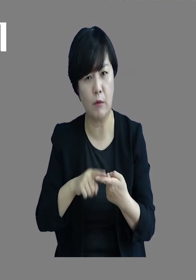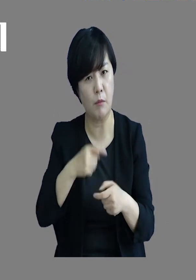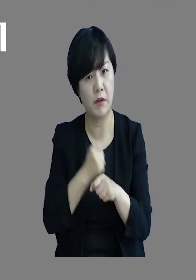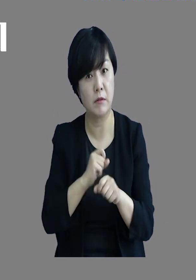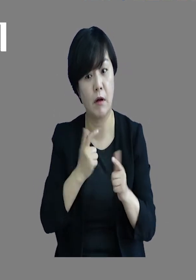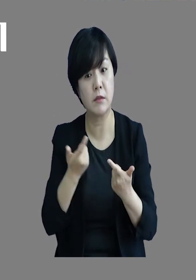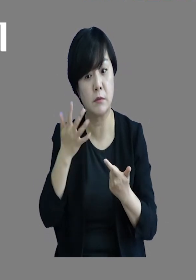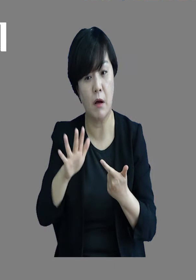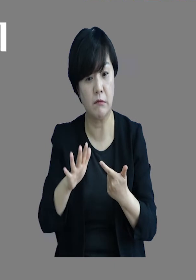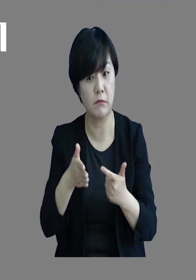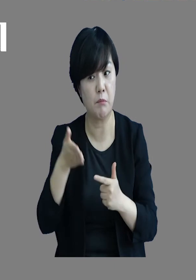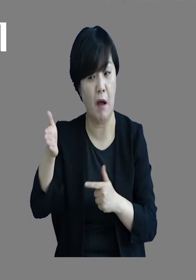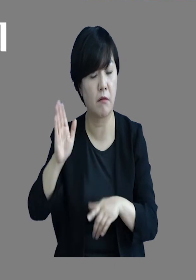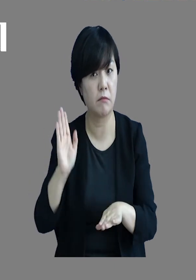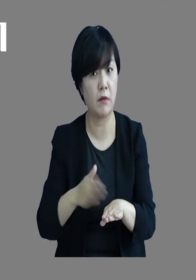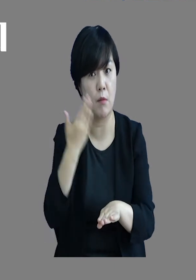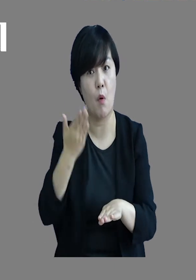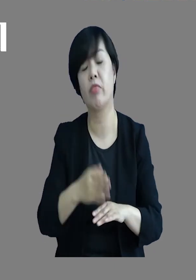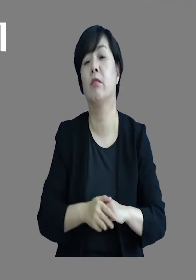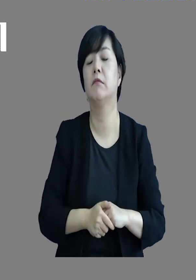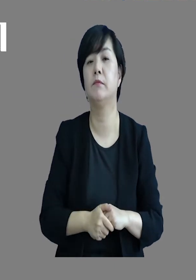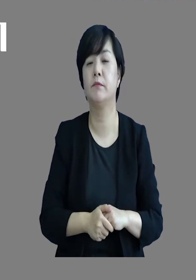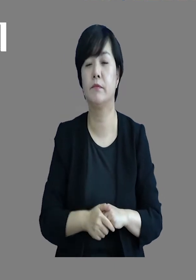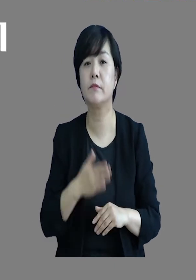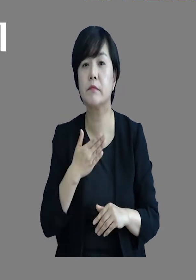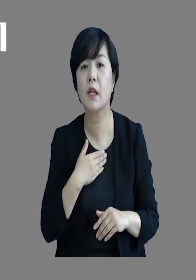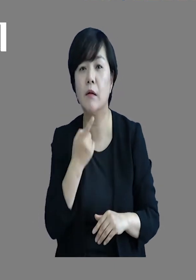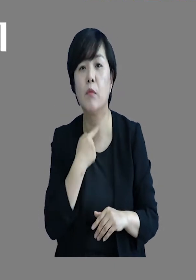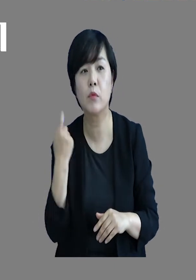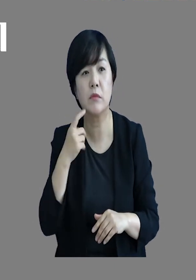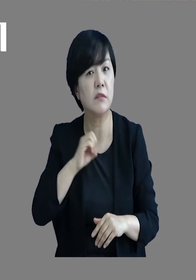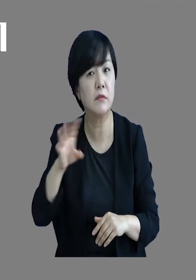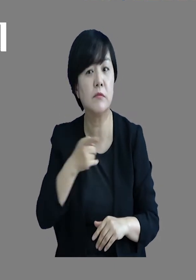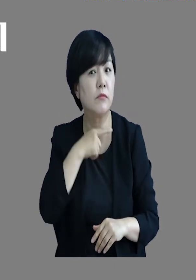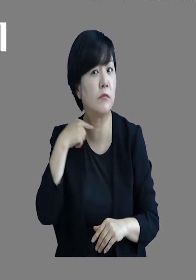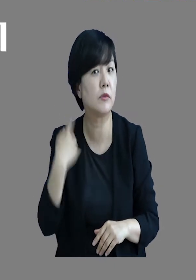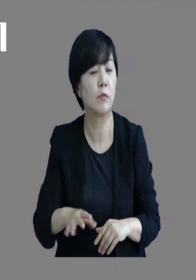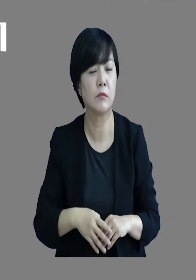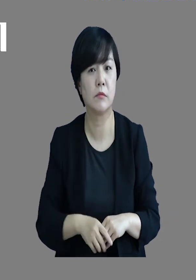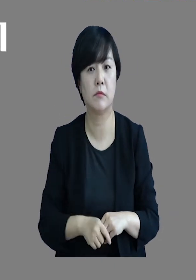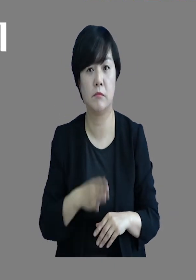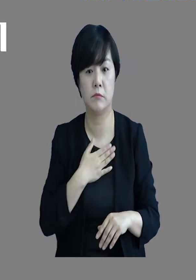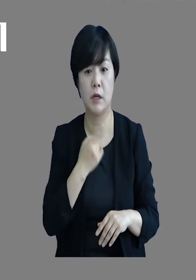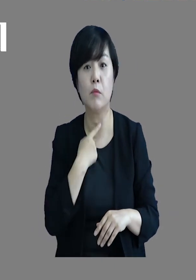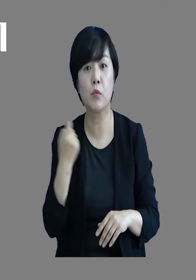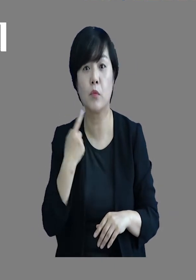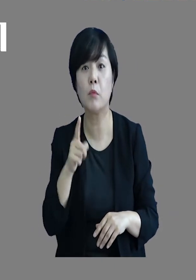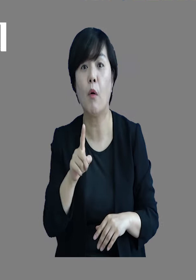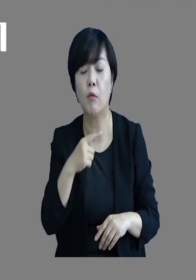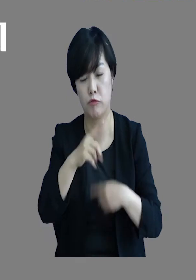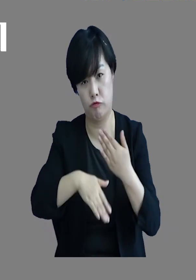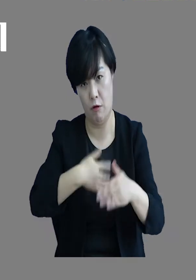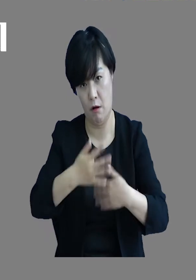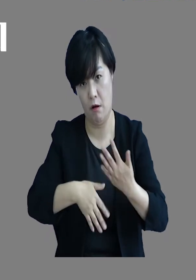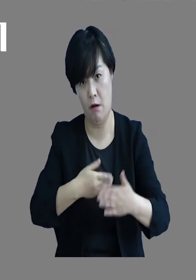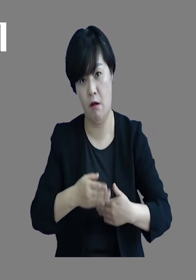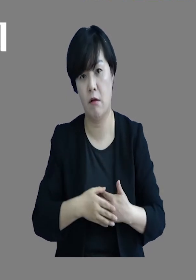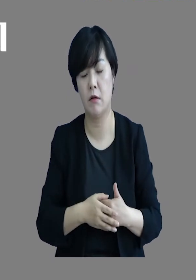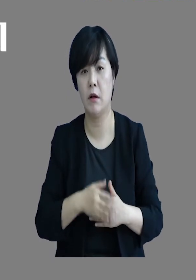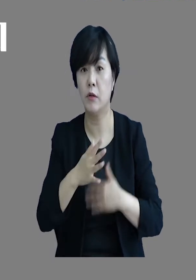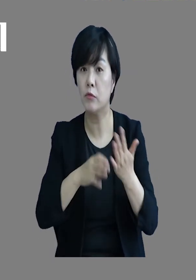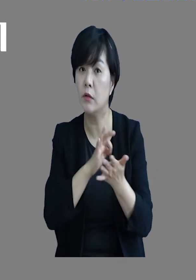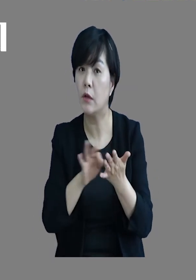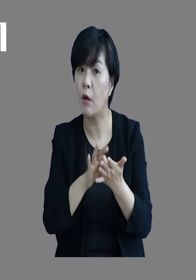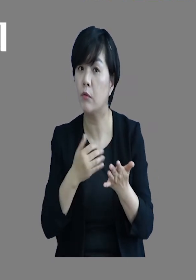아니지만 방향성이 잘못됐습니다. 나는 목소리를 잃어버린 적이 없습니다. 나의 목소리는 수어입니다.